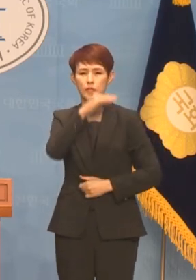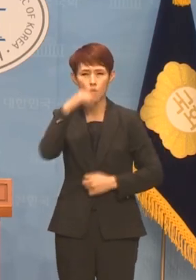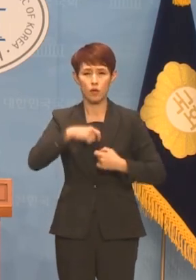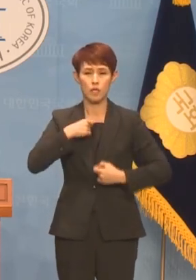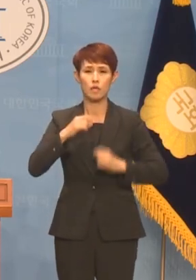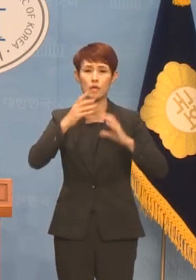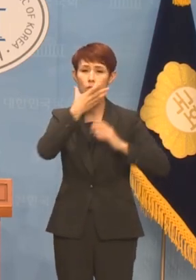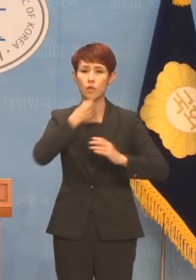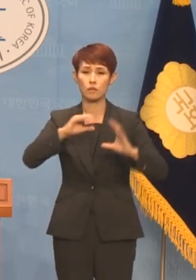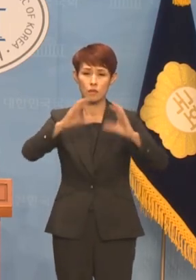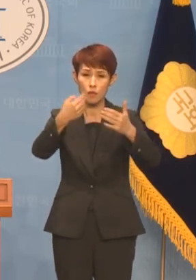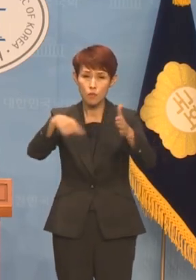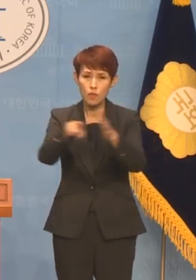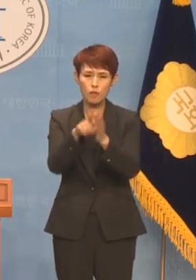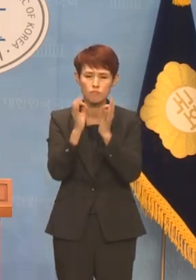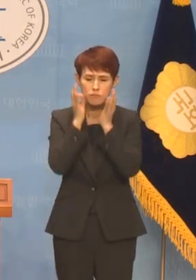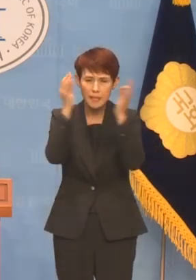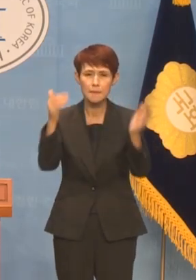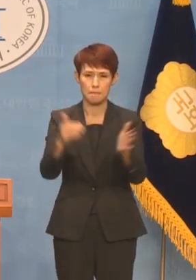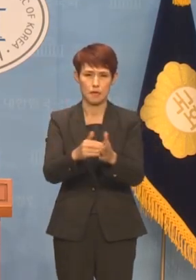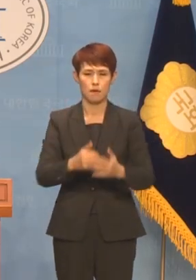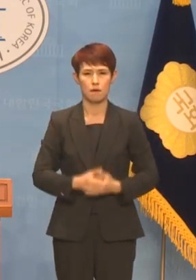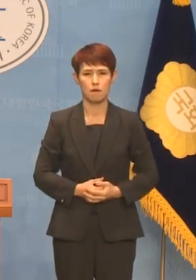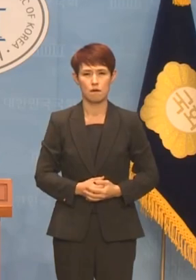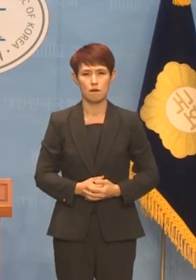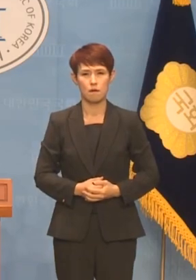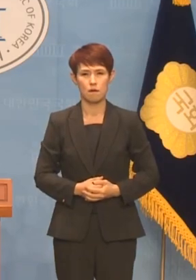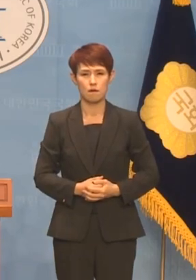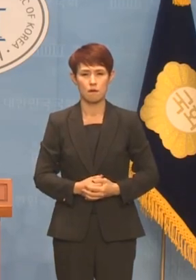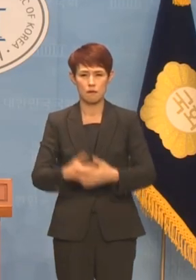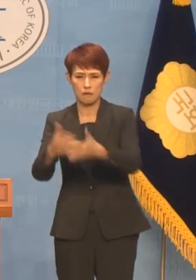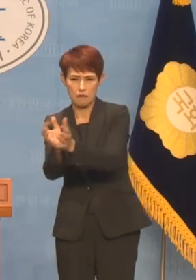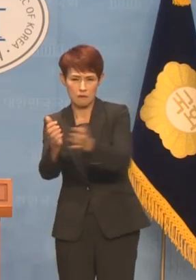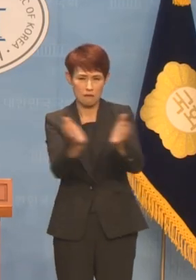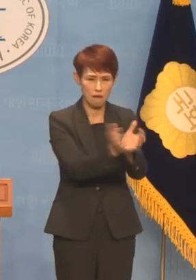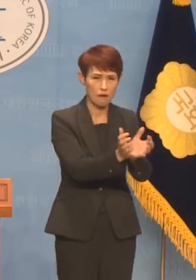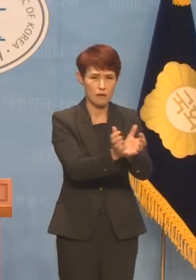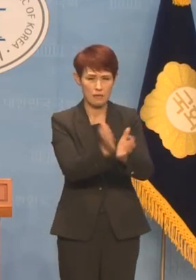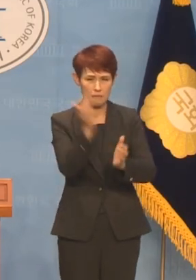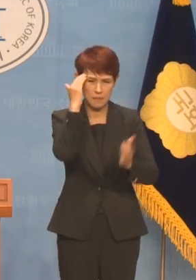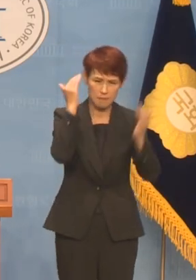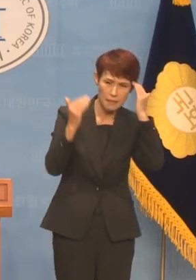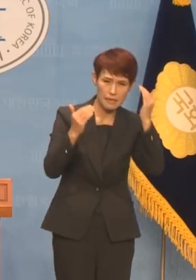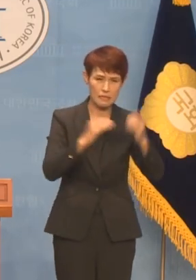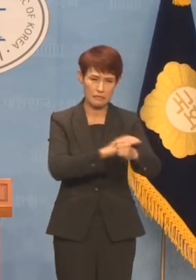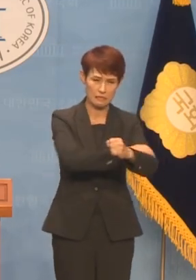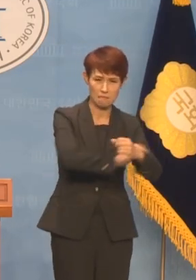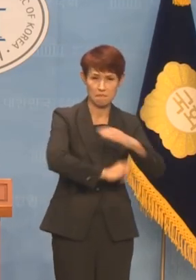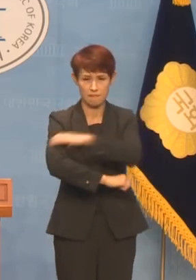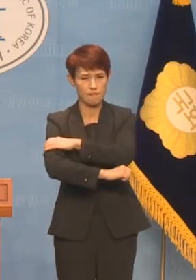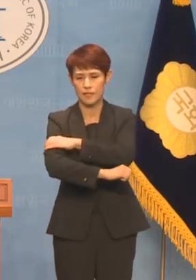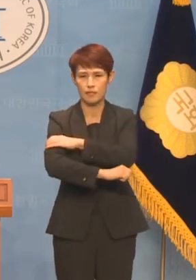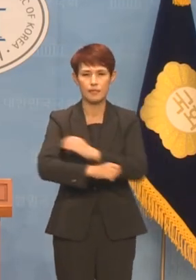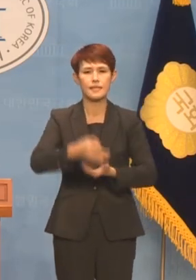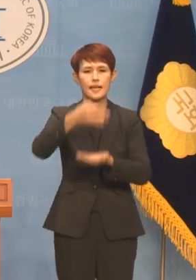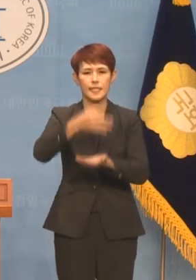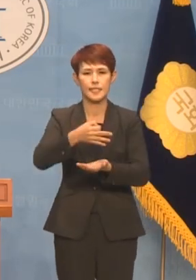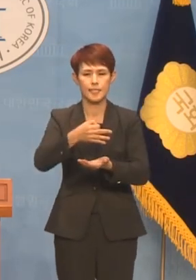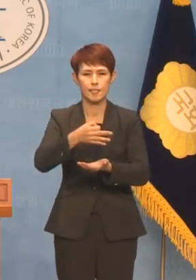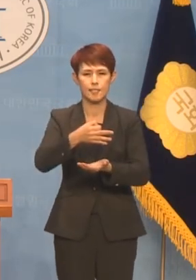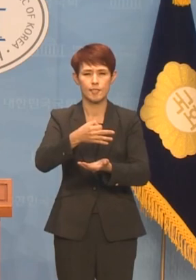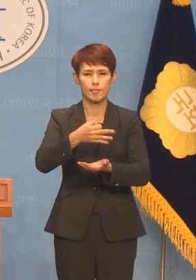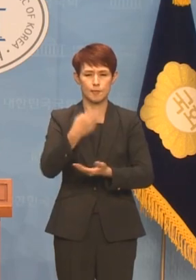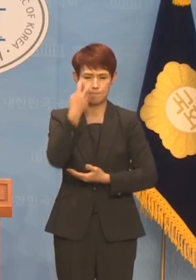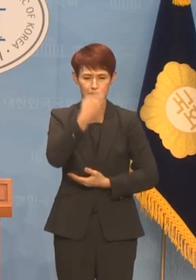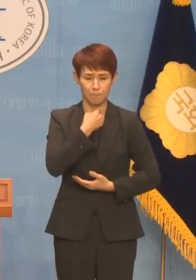향해 매진해 왔습니다. 극단적인 진영 대결 정치의 틈새에서 가치와 소신을 지키려는 저의